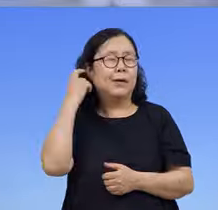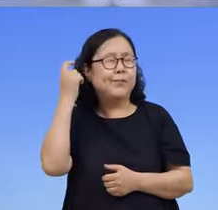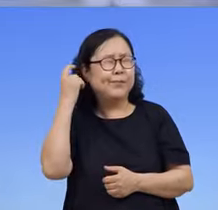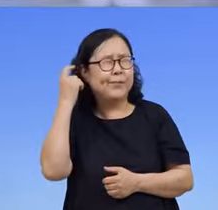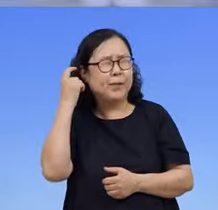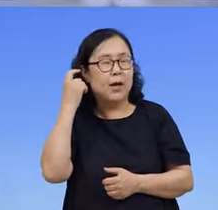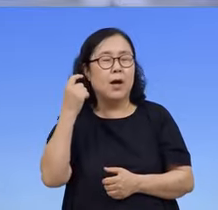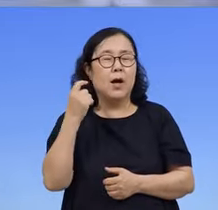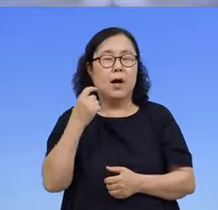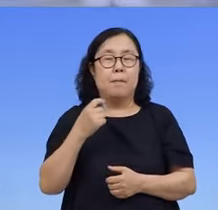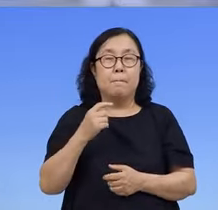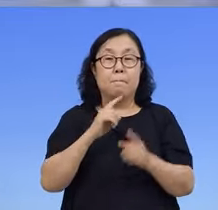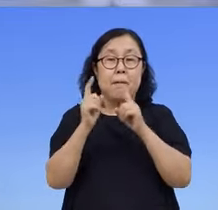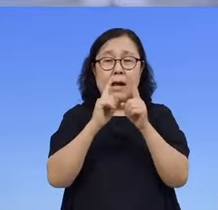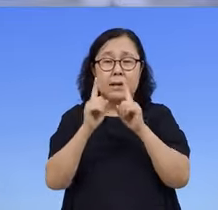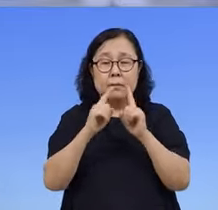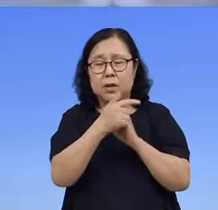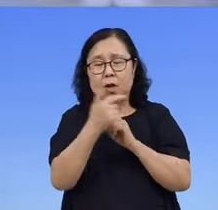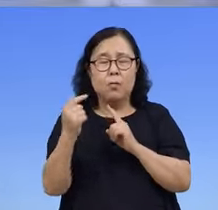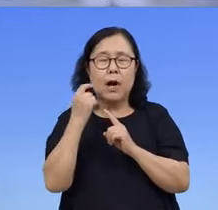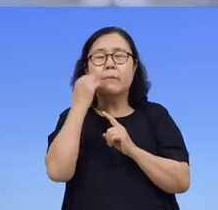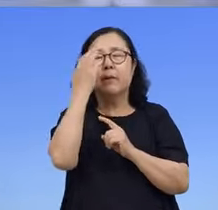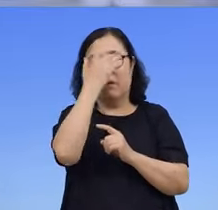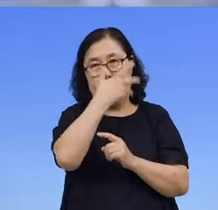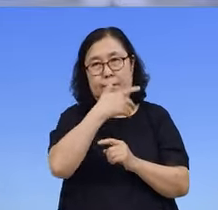들려지는 이야기가 너무나 아름다운 겁니다.